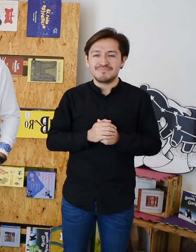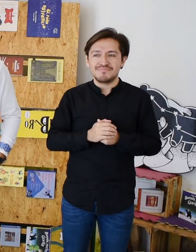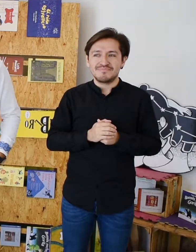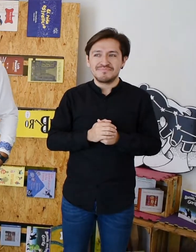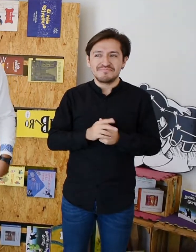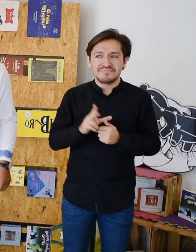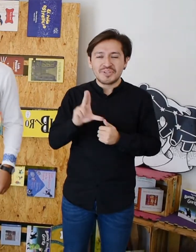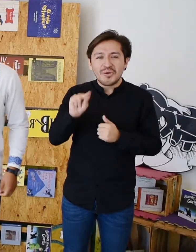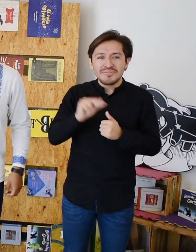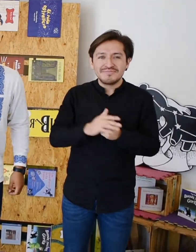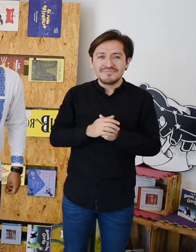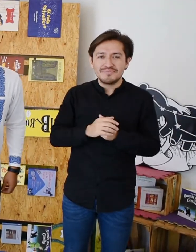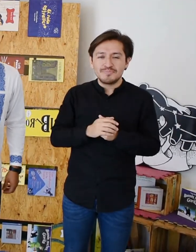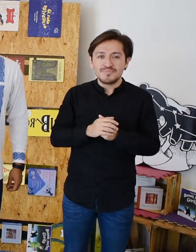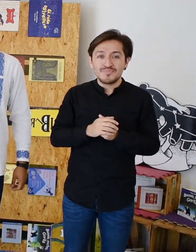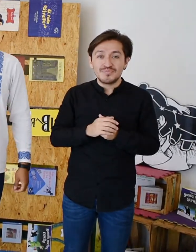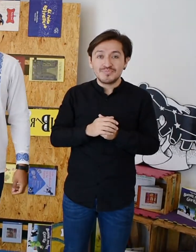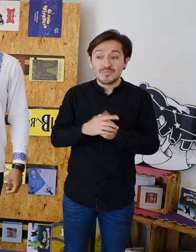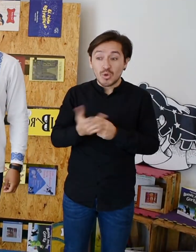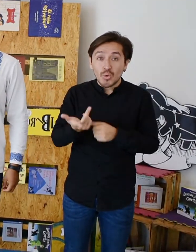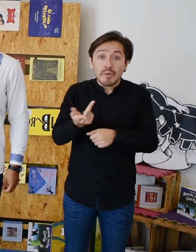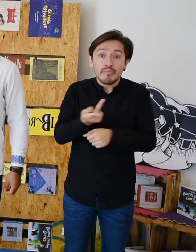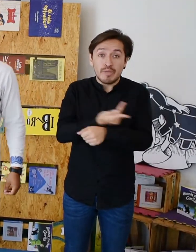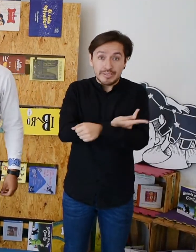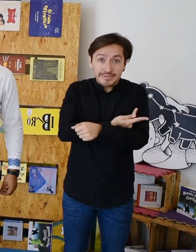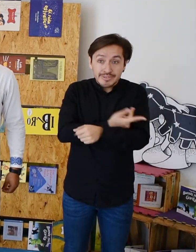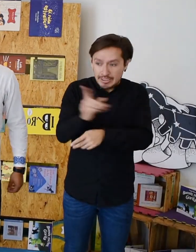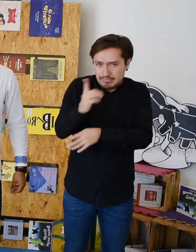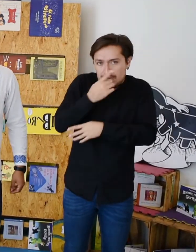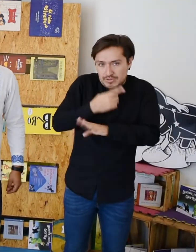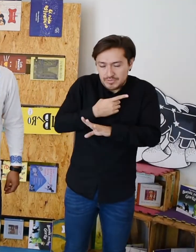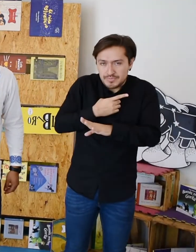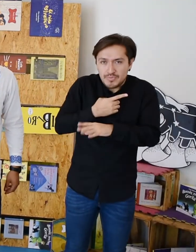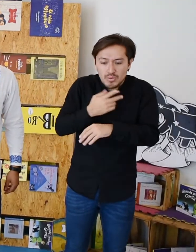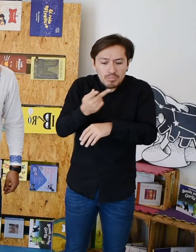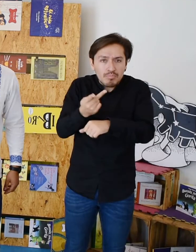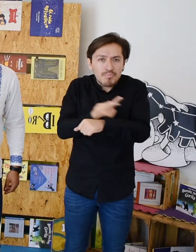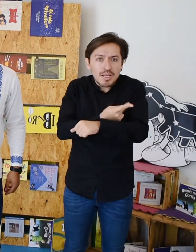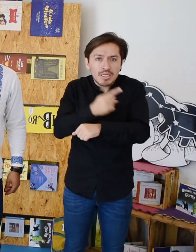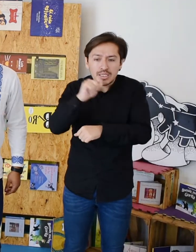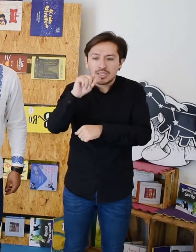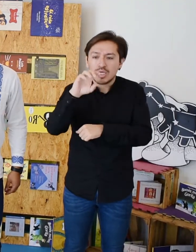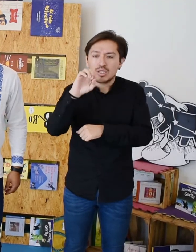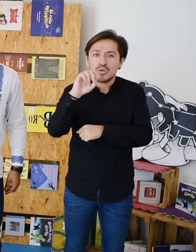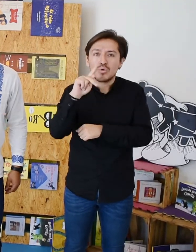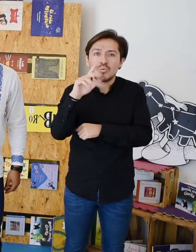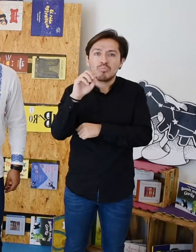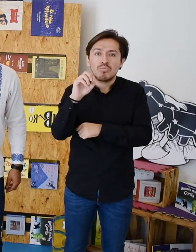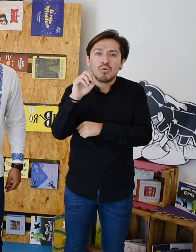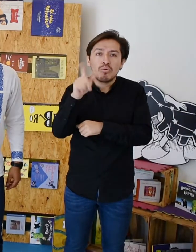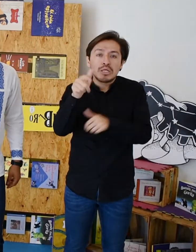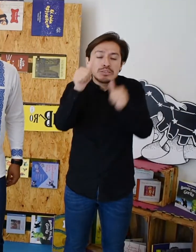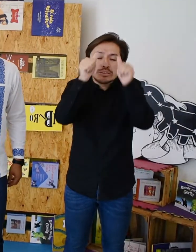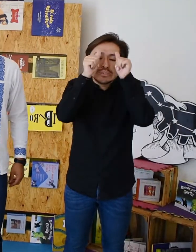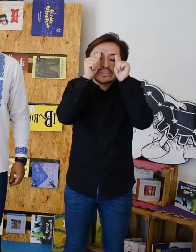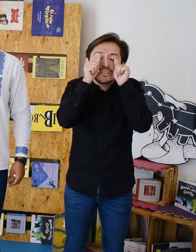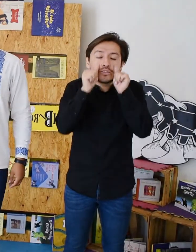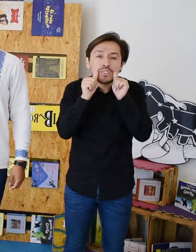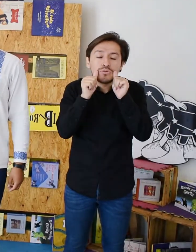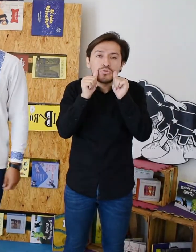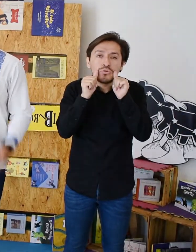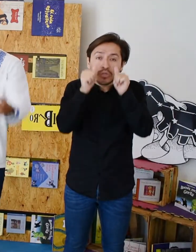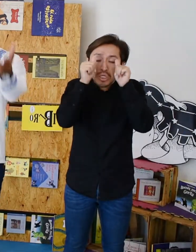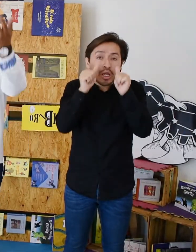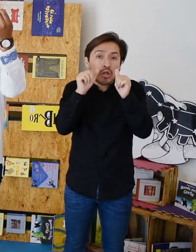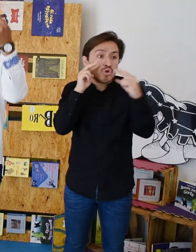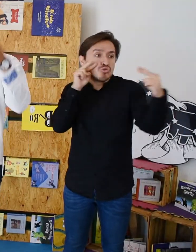No. Lo que pasa, me dijo, lo que pasa es que los topos son ciegos y el topo no vio la mirada